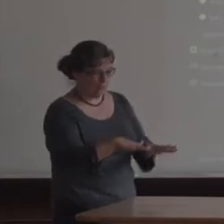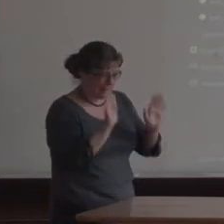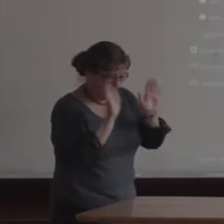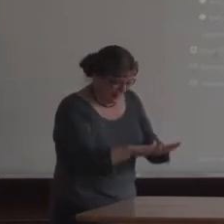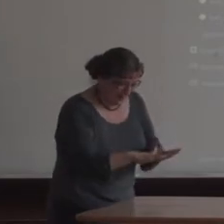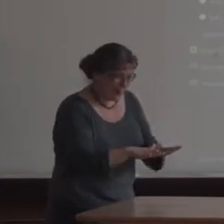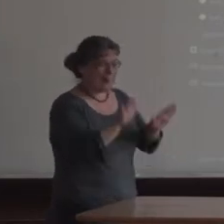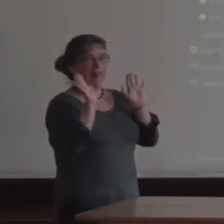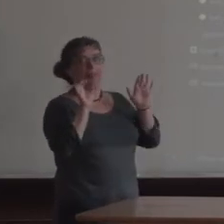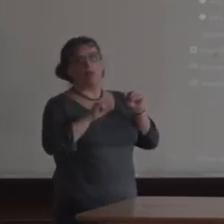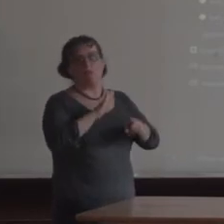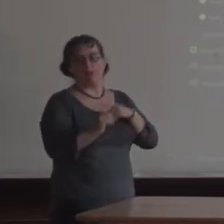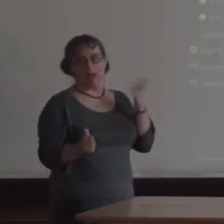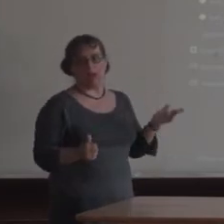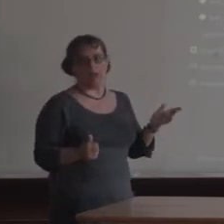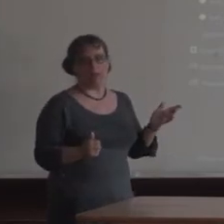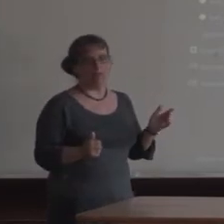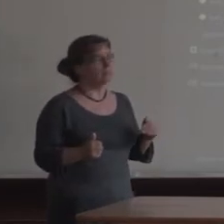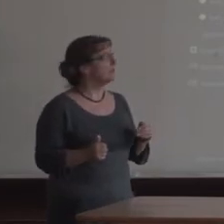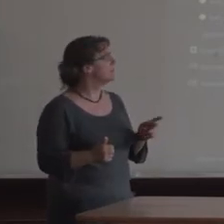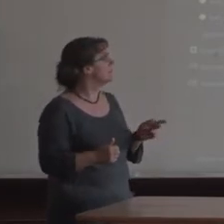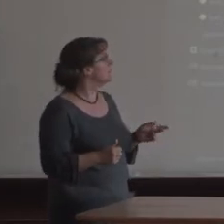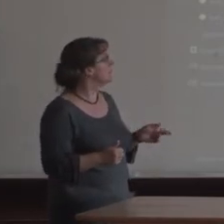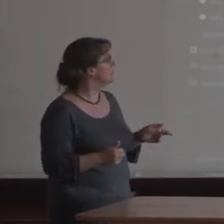Si on veut aller un petit peu plus loin et regarder par exemple